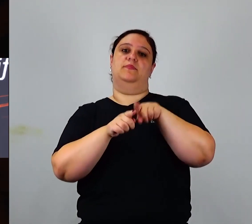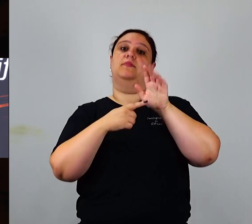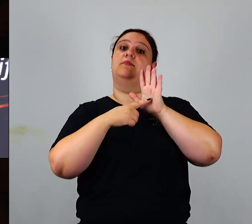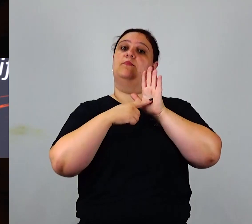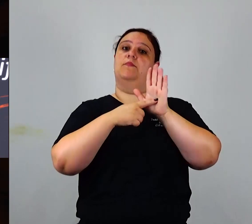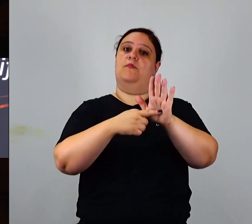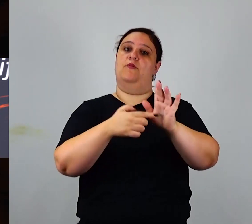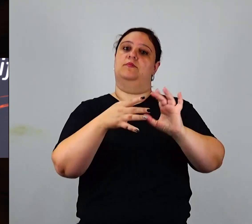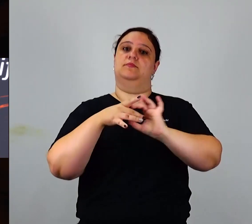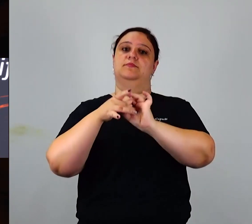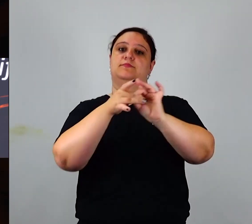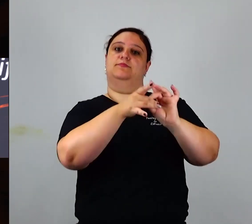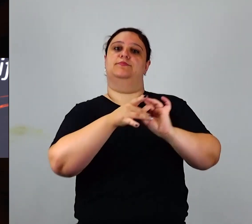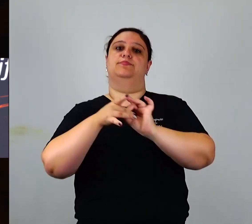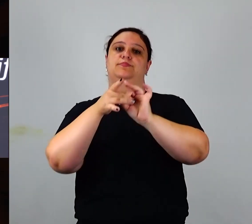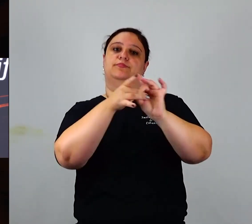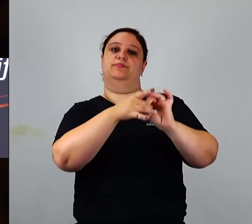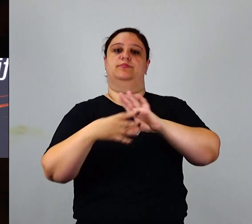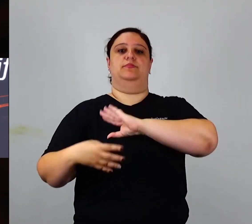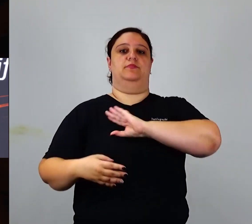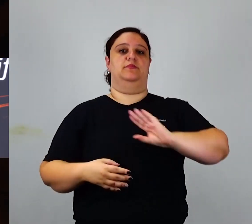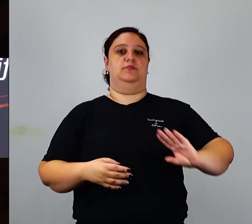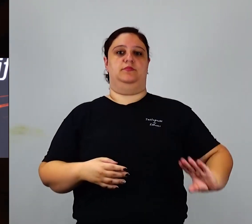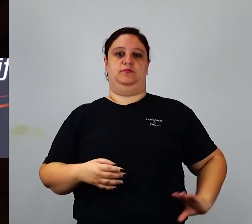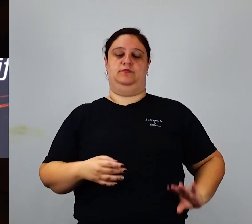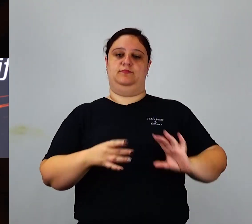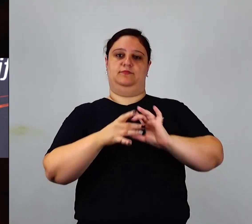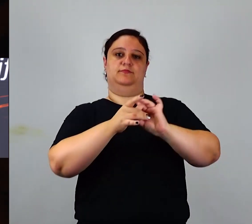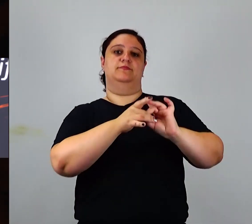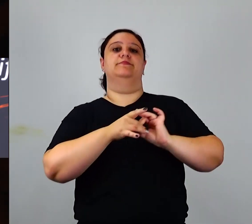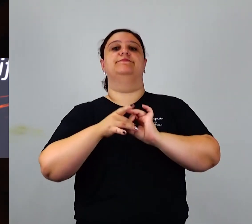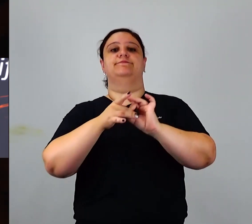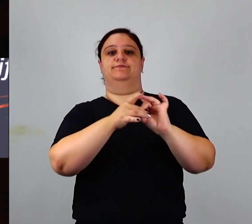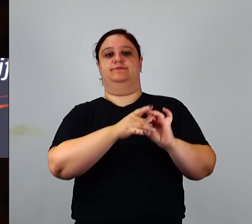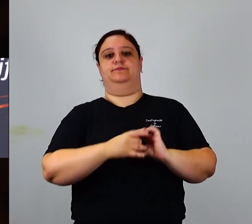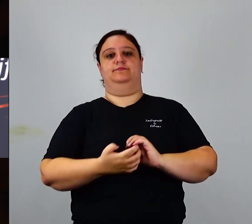serão manifestados com Ele em glória.